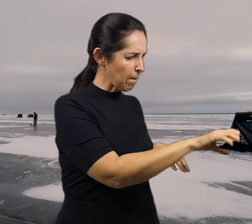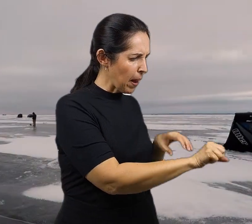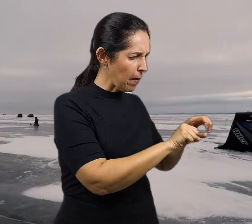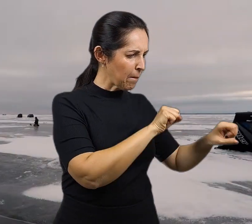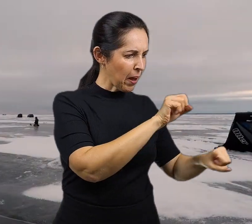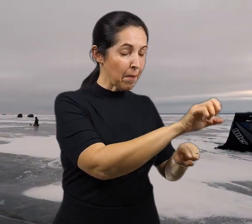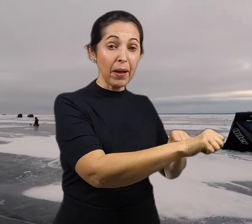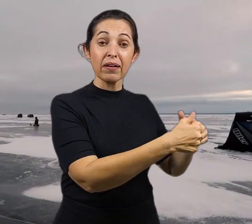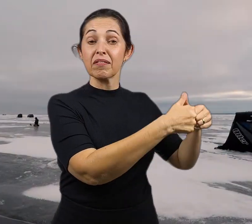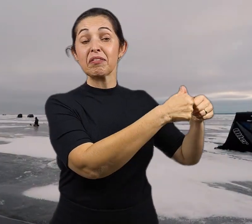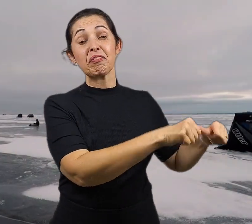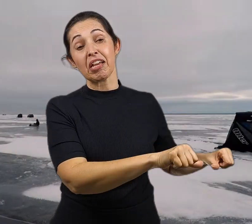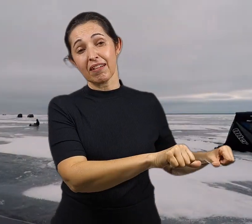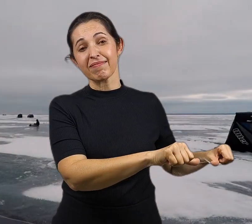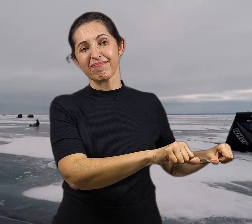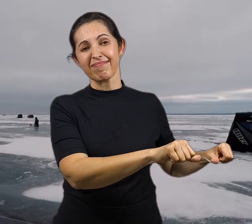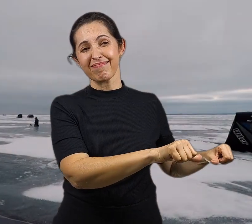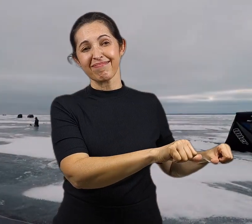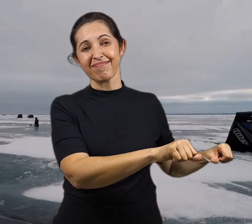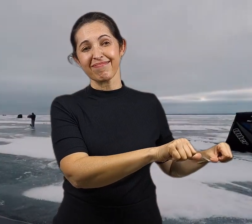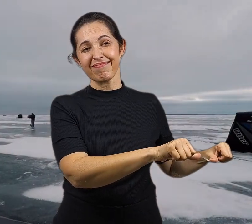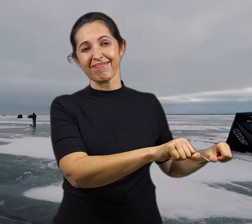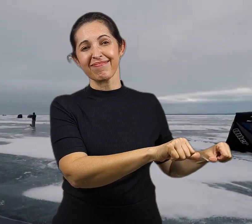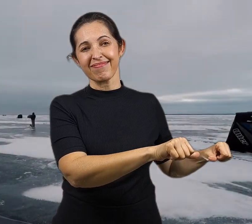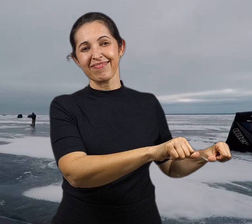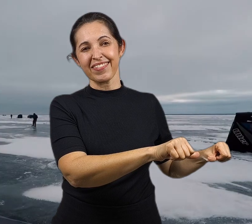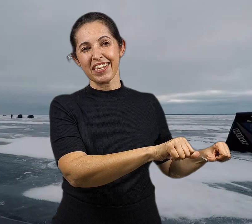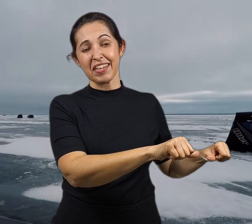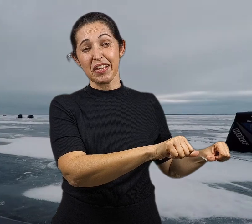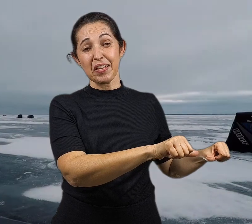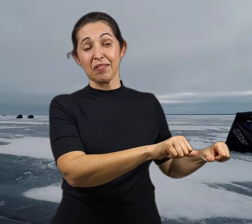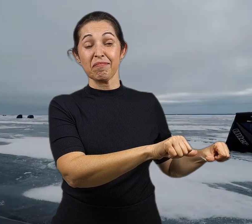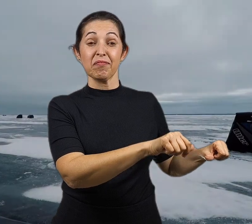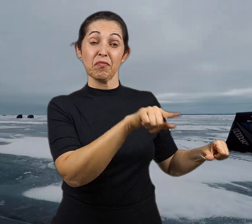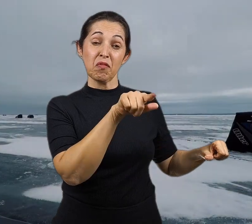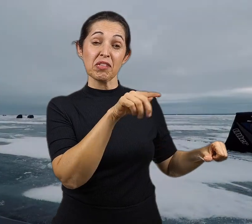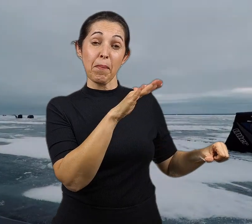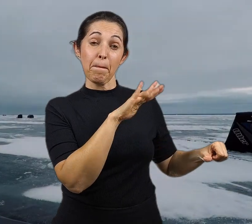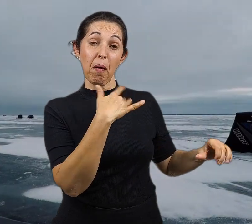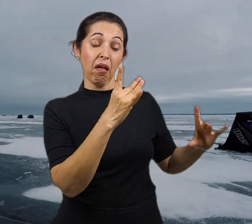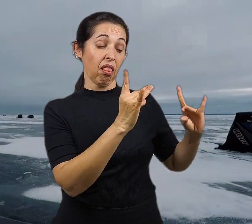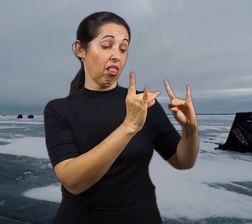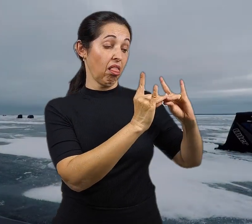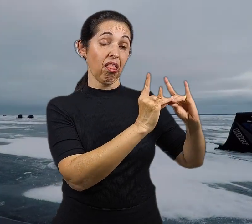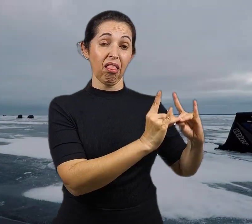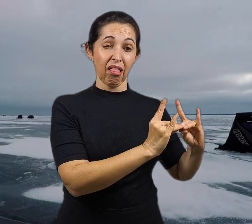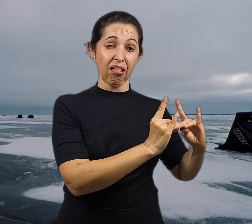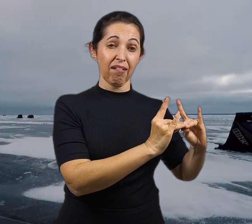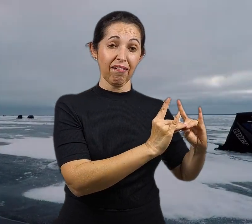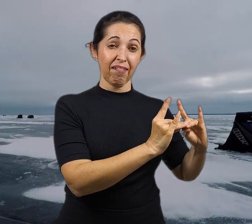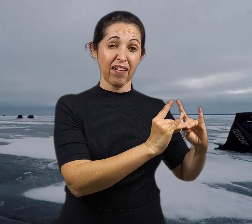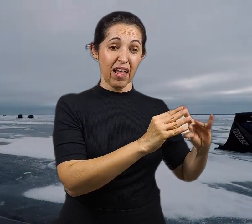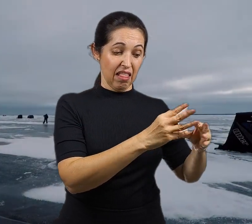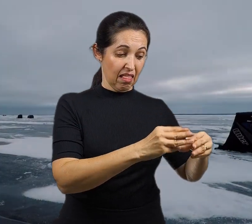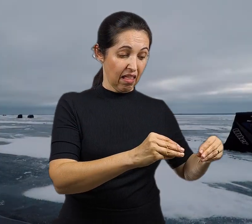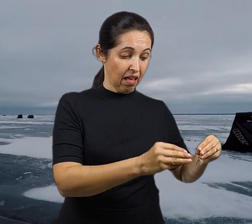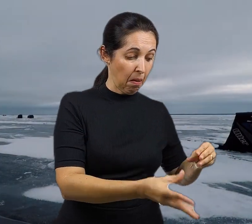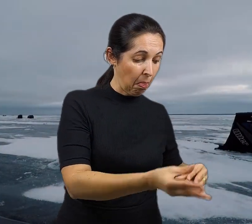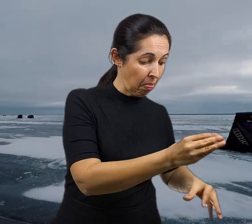vai arrastar com o pé assim, ó, e vai jogar a terra em cima de um buraco, em cima de um caixão. É uma